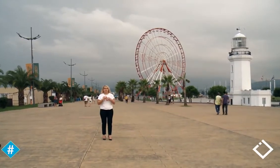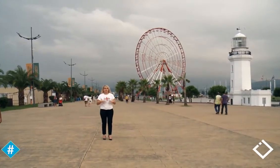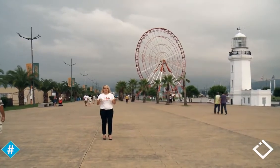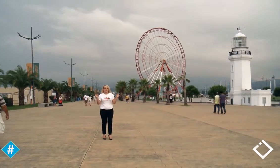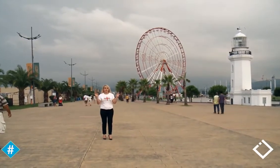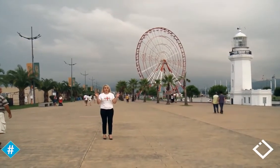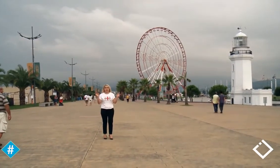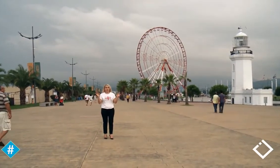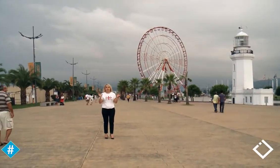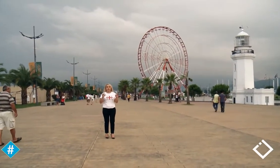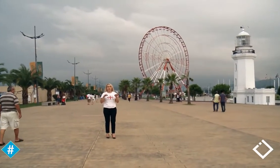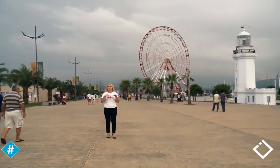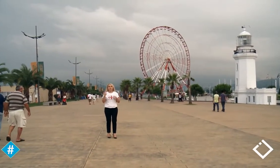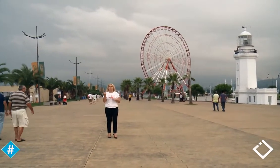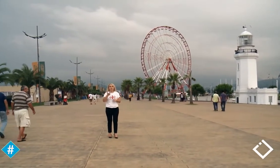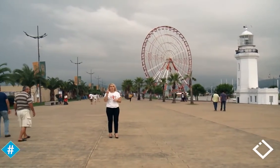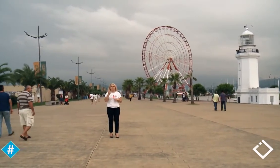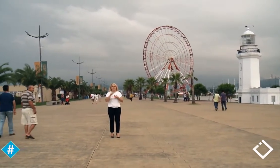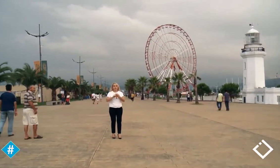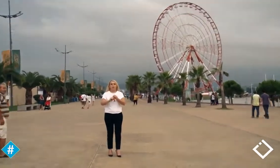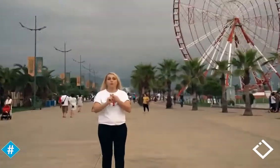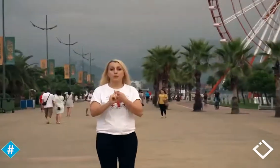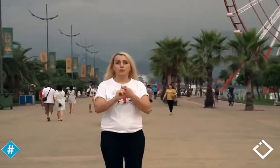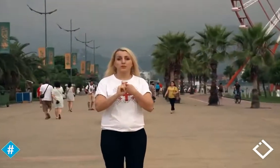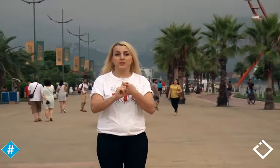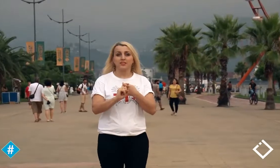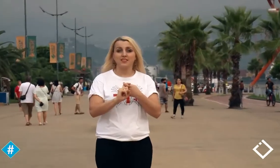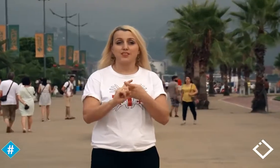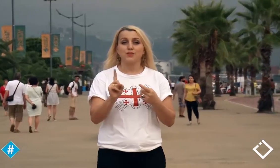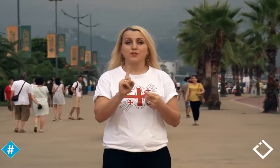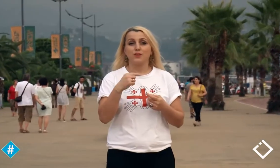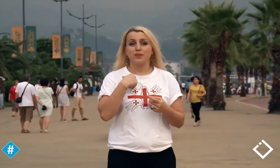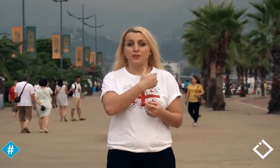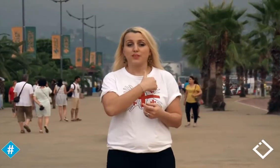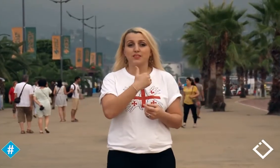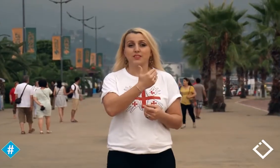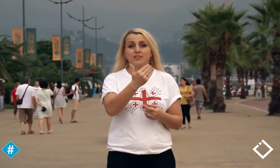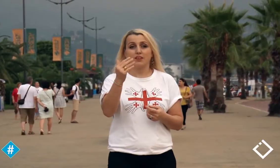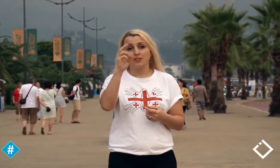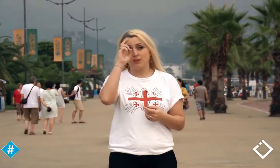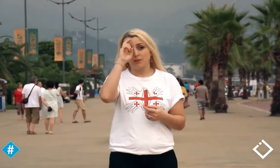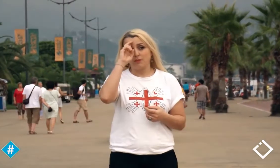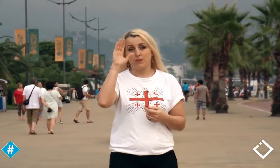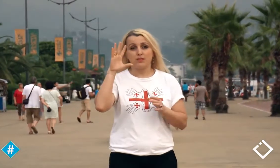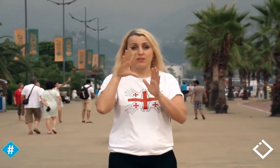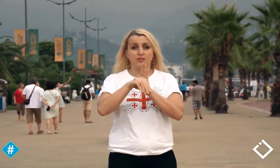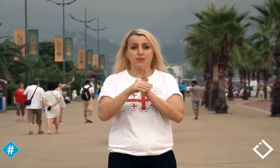ჩვენ სურვილი გვაქვს რომ ვიყოთ დამოუკიდებლები, დამოუკიდებლად შეგვეძლოს კომუნიკაცია.